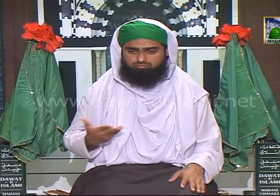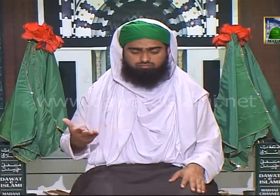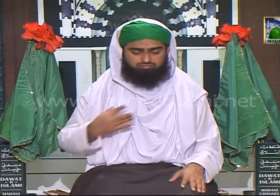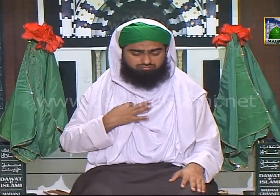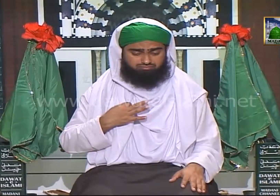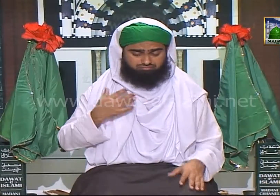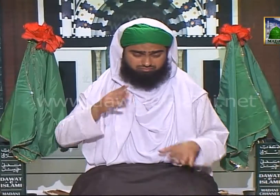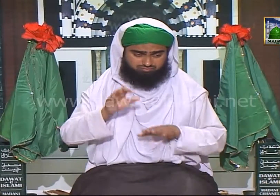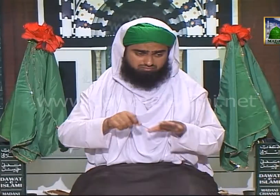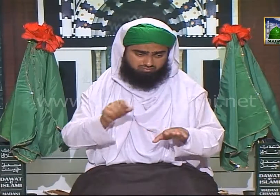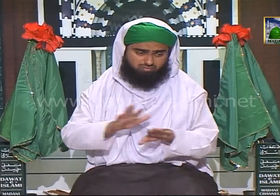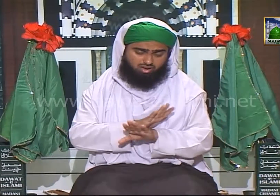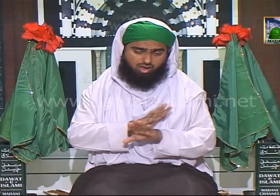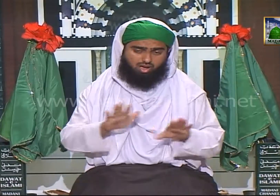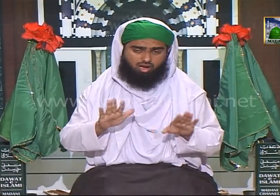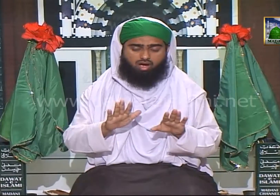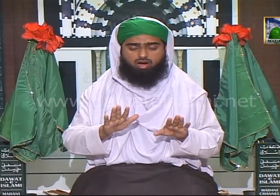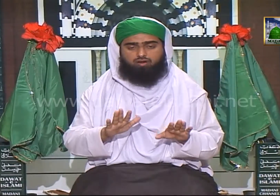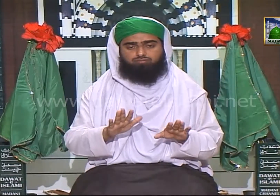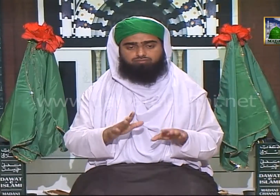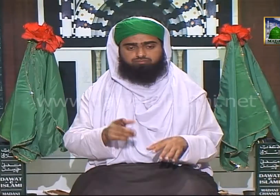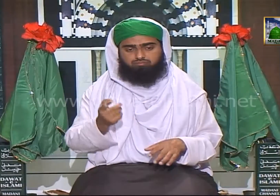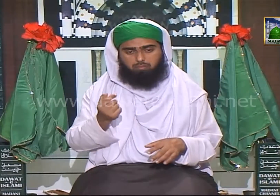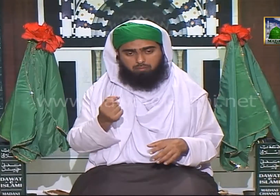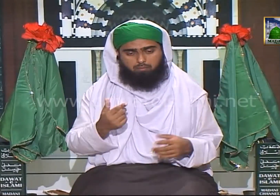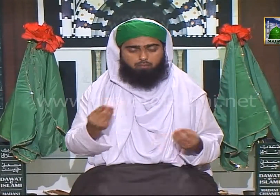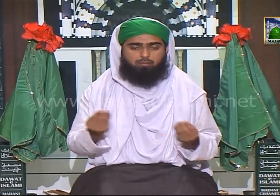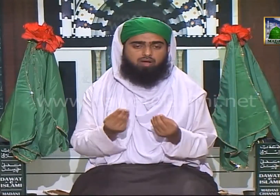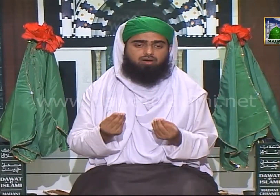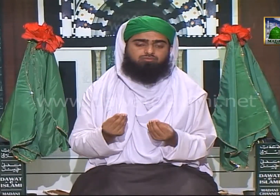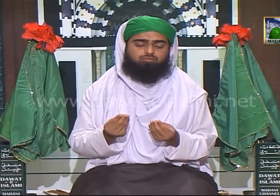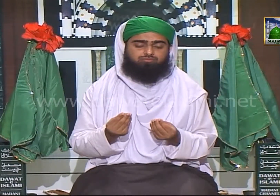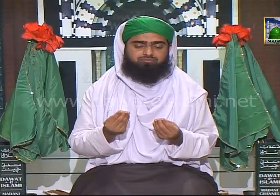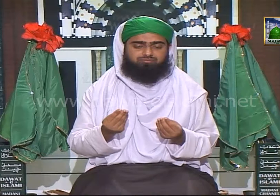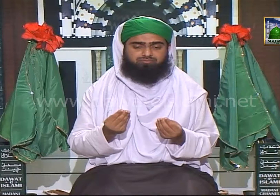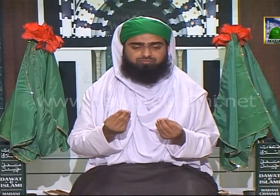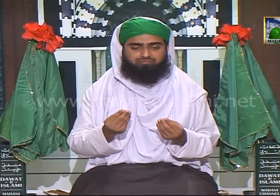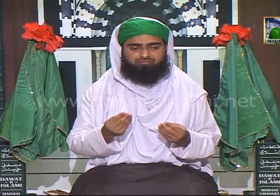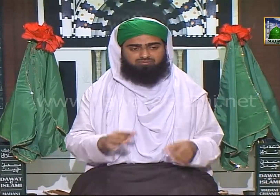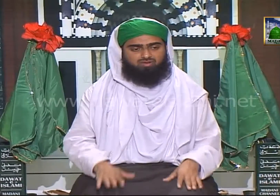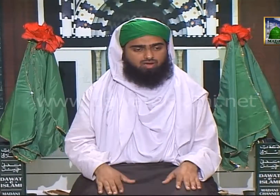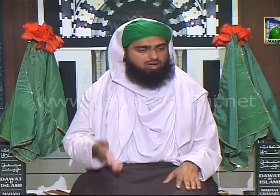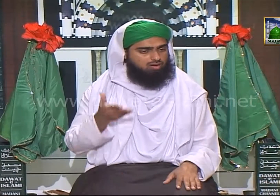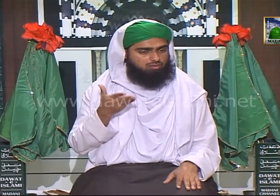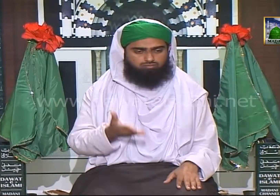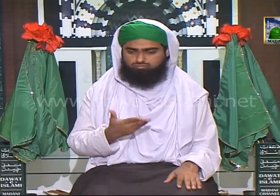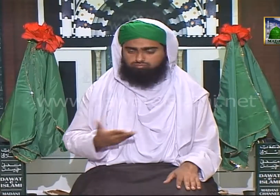دیتے، صحیح جس کی اجرت لیتے تھے وہی کام کرتے۔ بظاہر ہمیں ایسا معلوم نہیں، ہمیں بس ایسے 2 ٹانکے لگا دیے